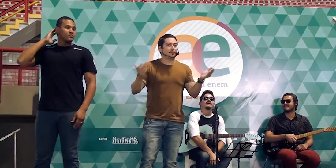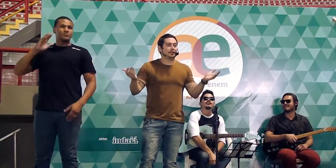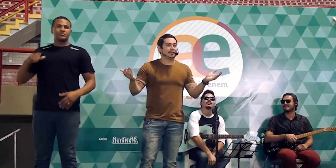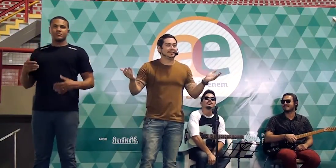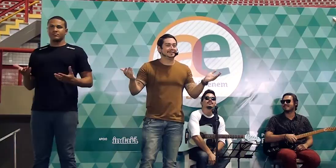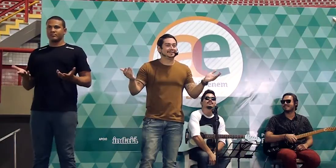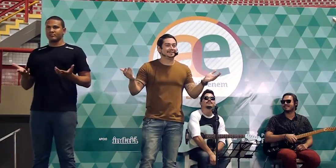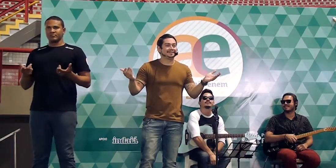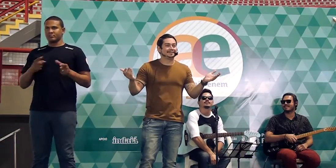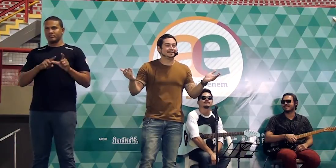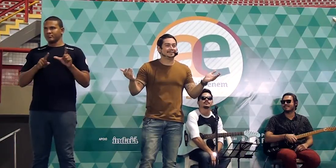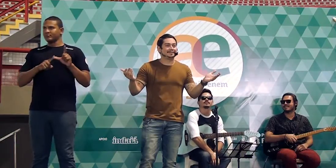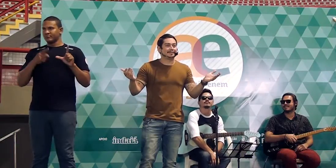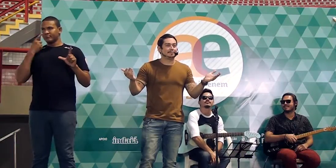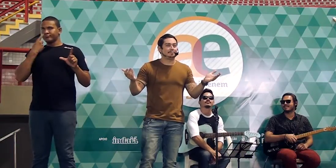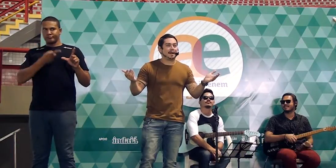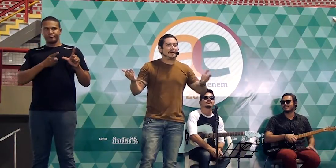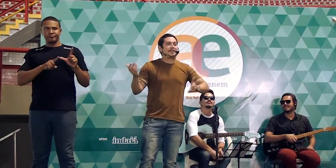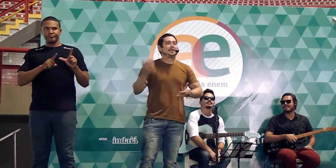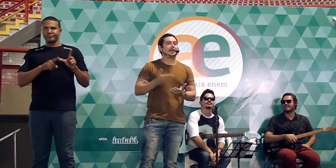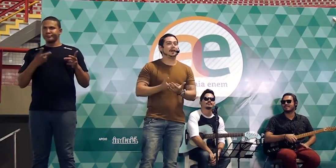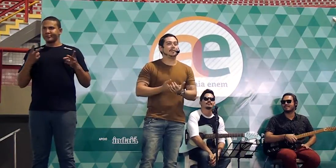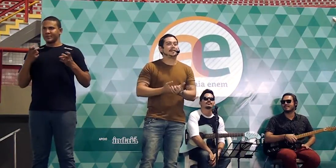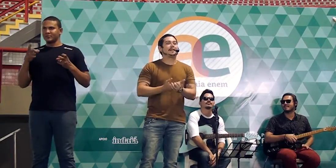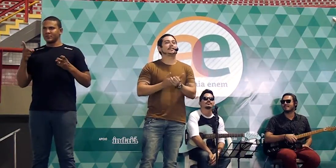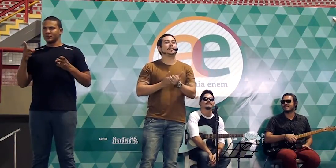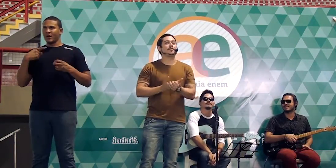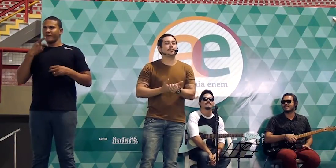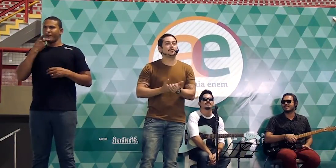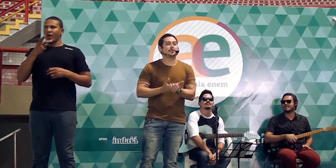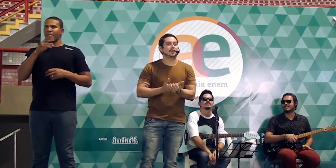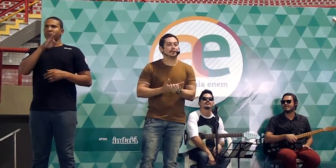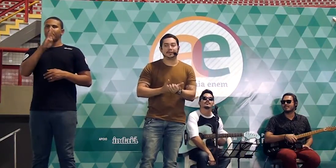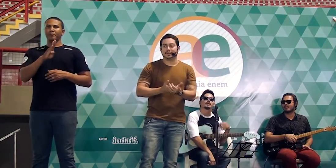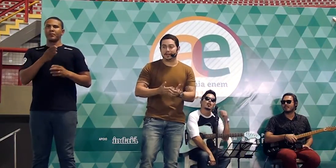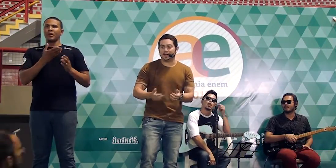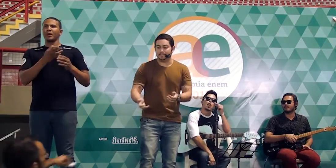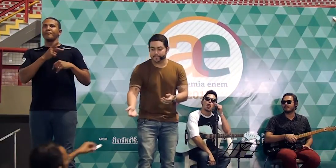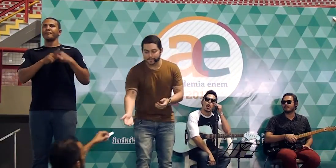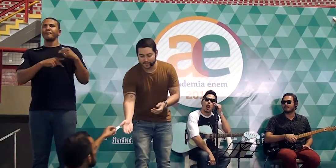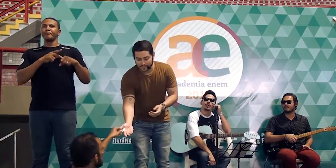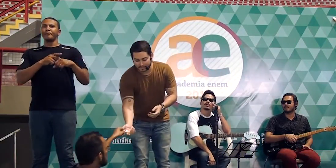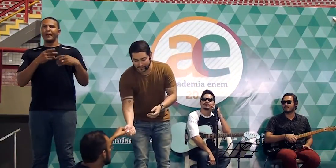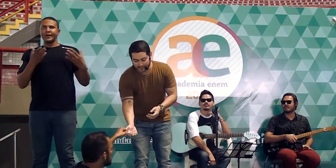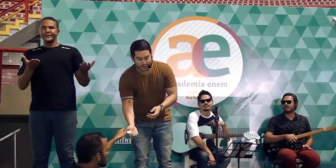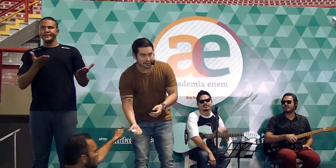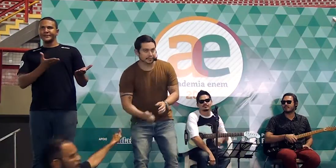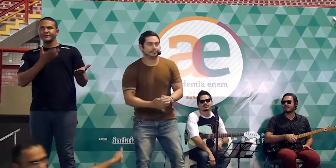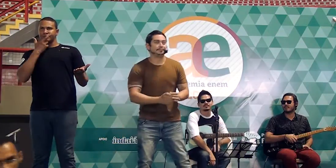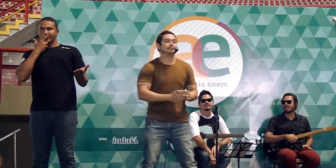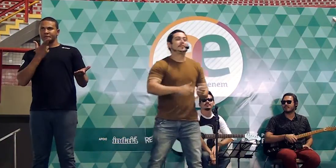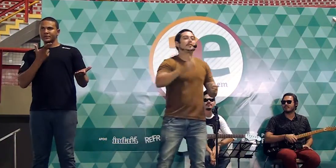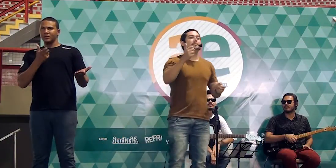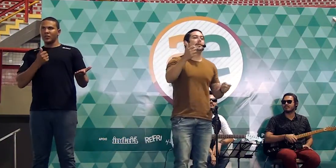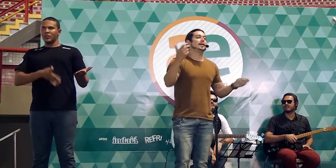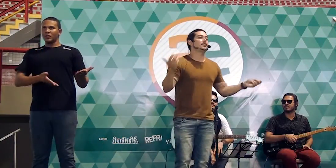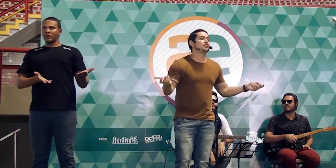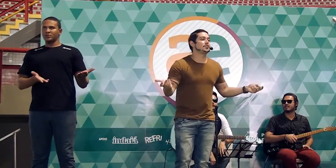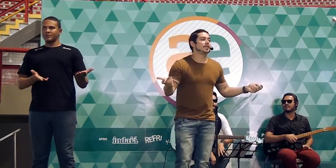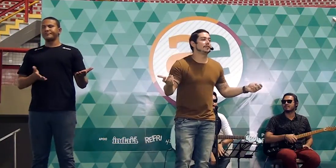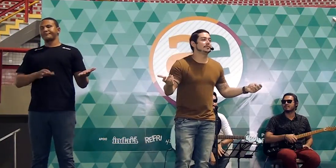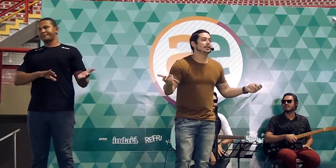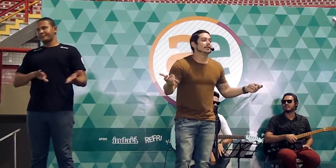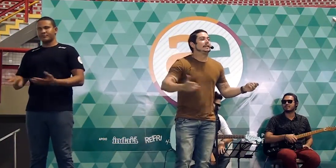A letra toda, né? Parece que não, mas ainda estamos em discussão, tá? Beleza, jovem?